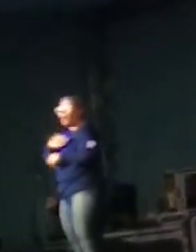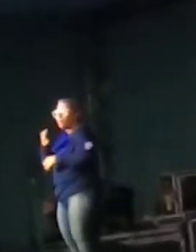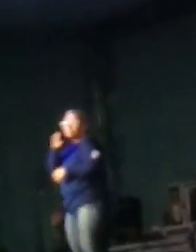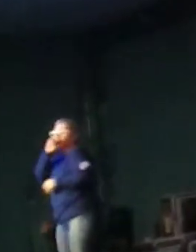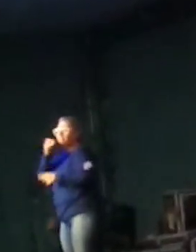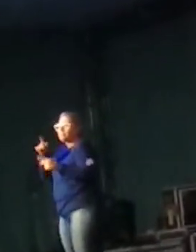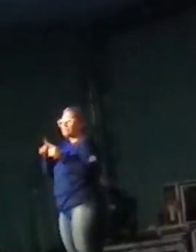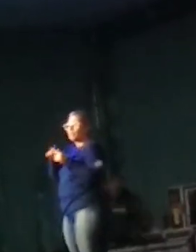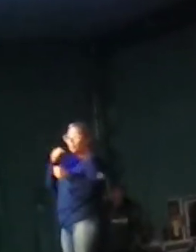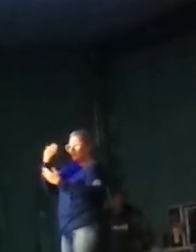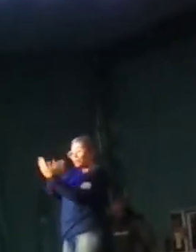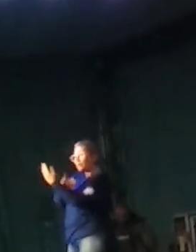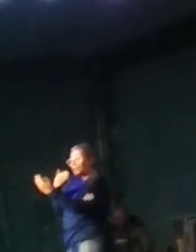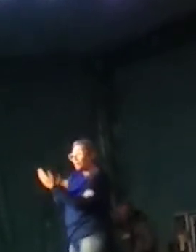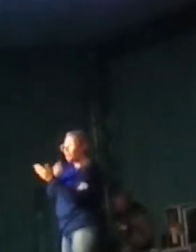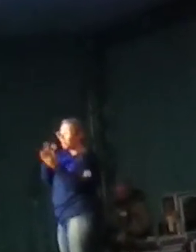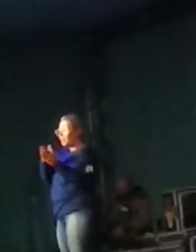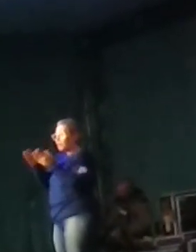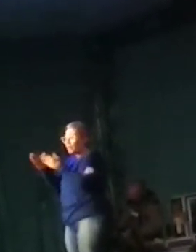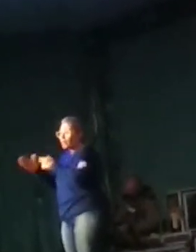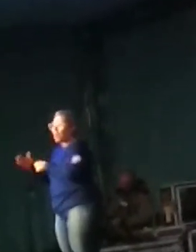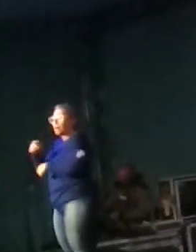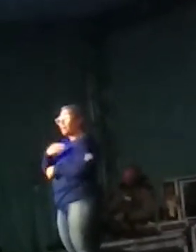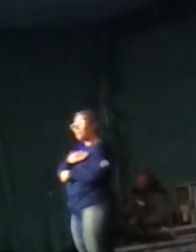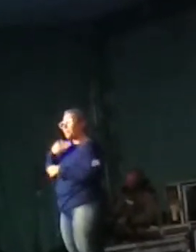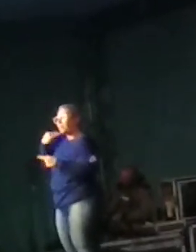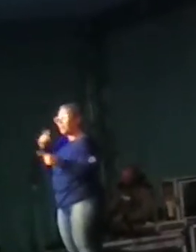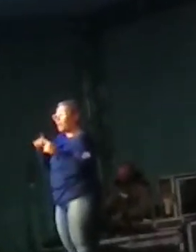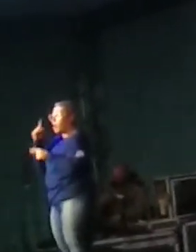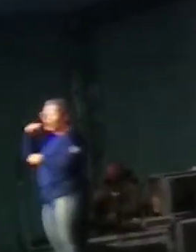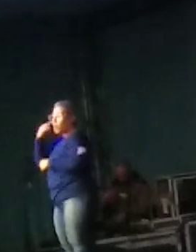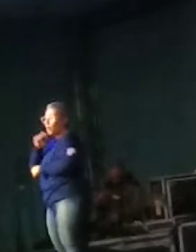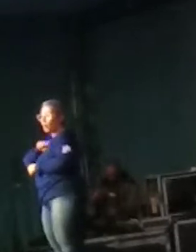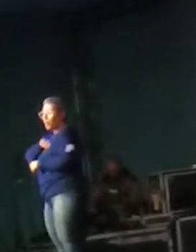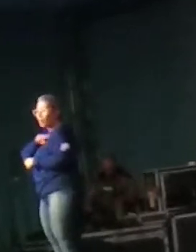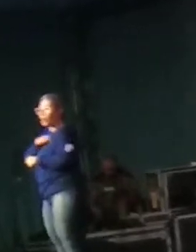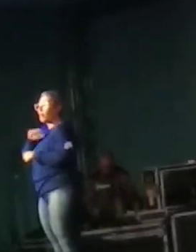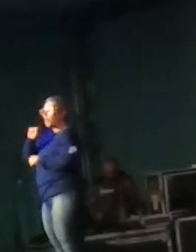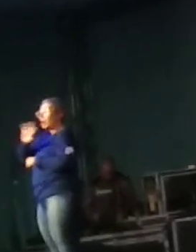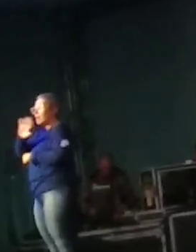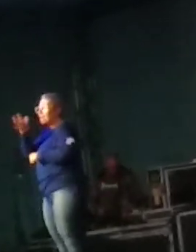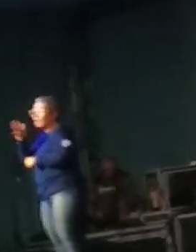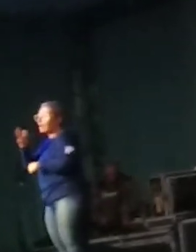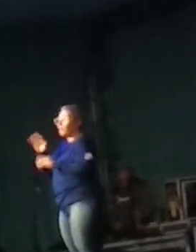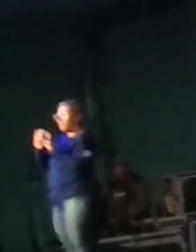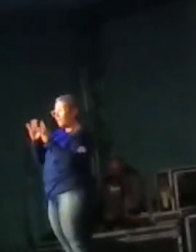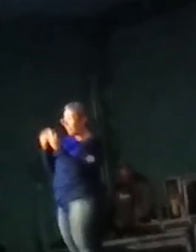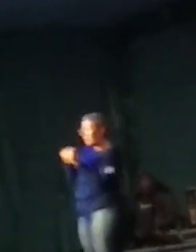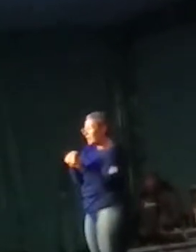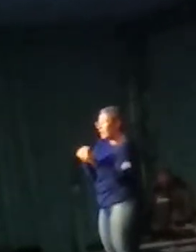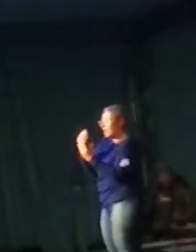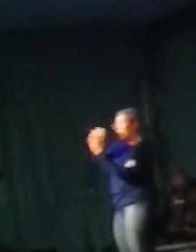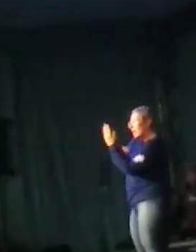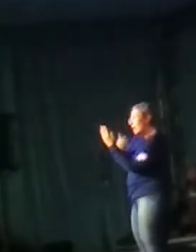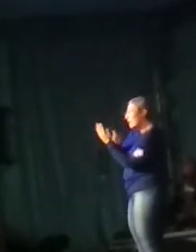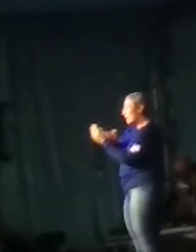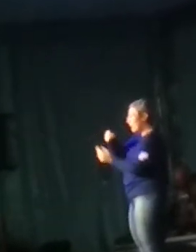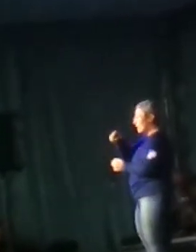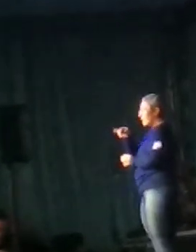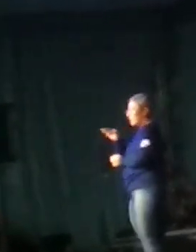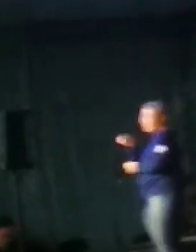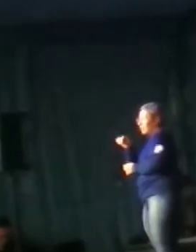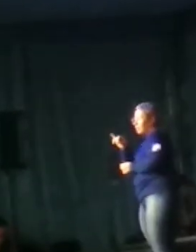Arquivos Serial Killers, Louco ou Cruel e Made in Brasil, Casos de Família, Arquivos Richthofen e Arquivos Nardoni,